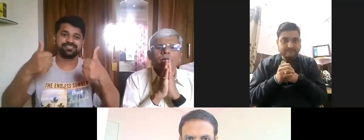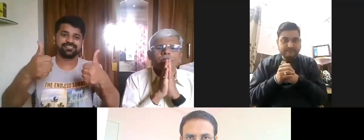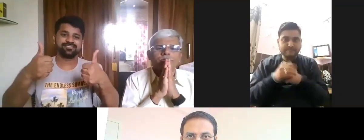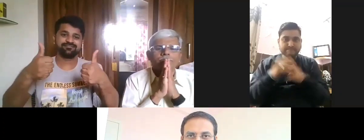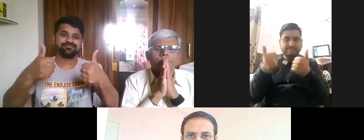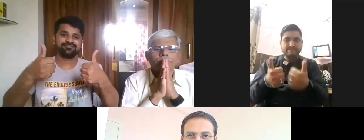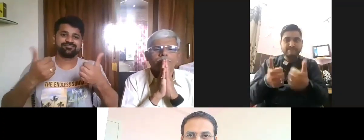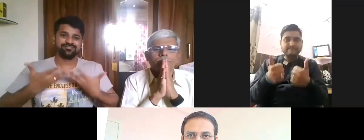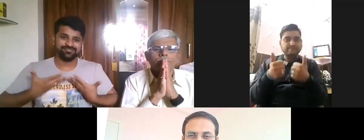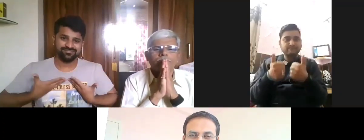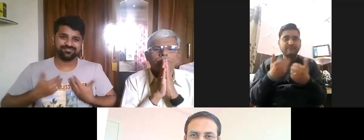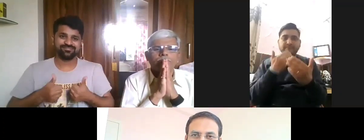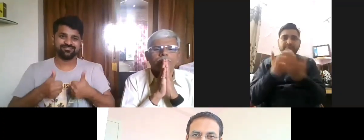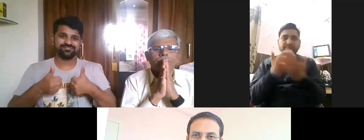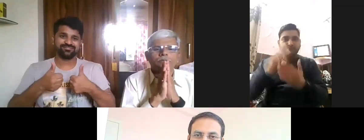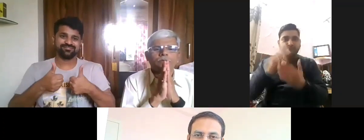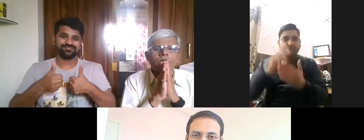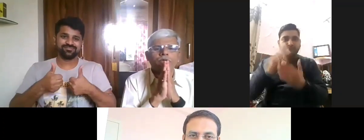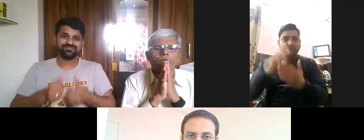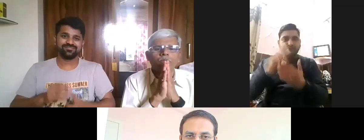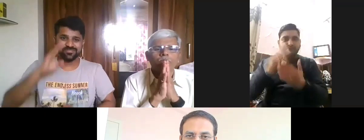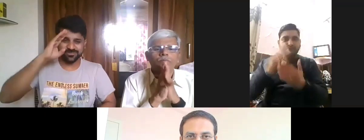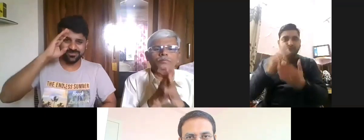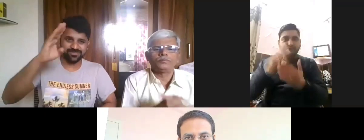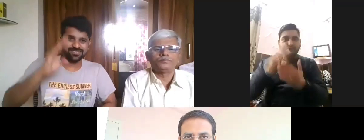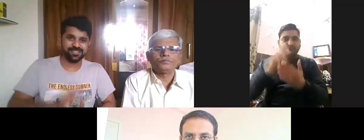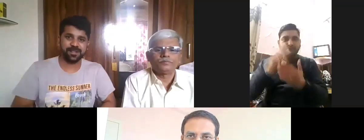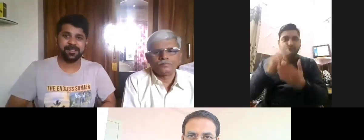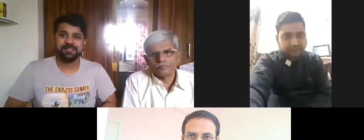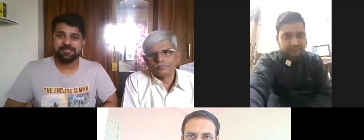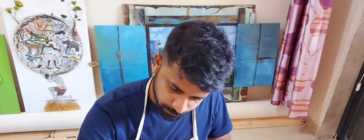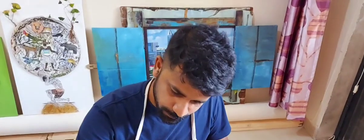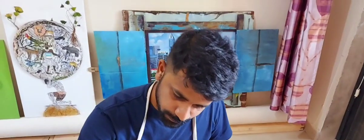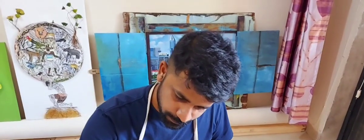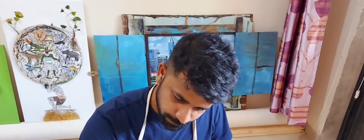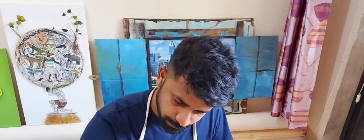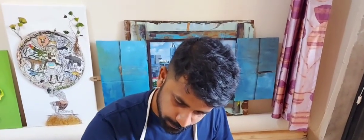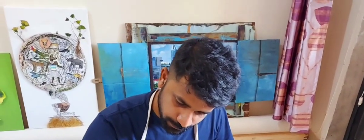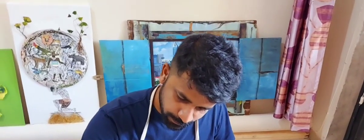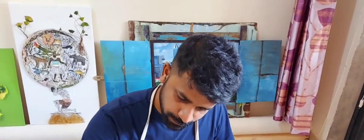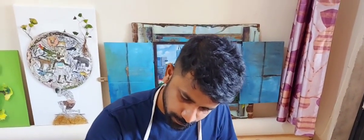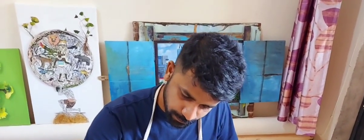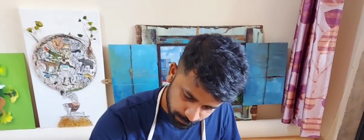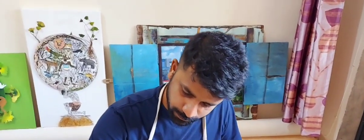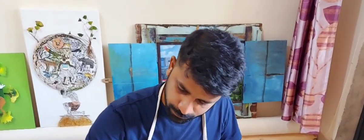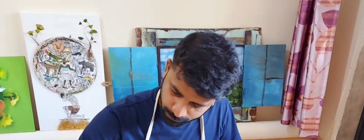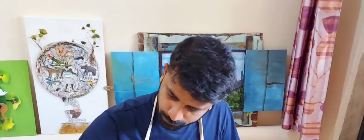हिंद, जय भारत, थैंक यू।